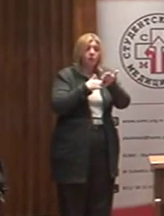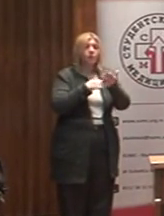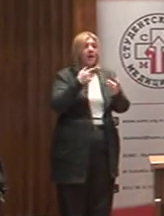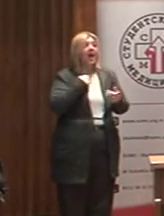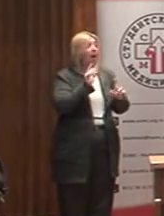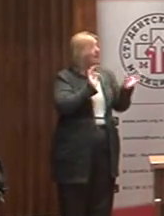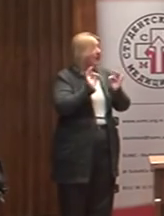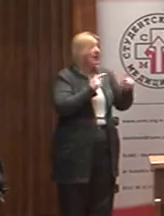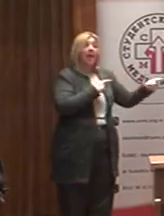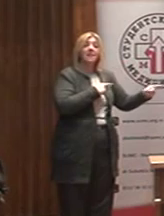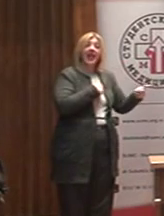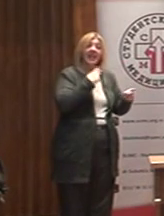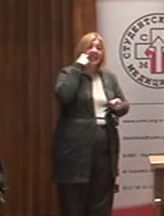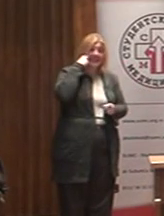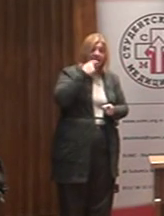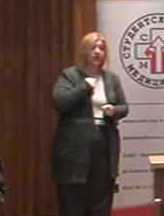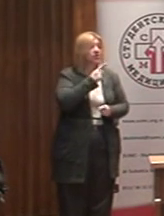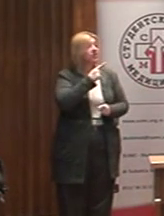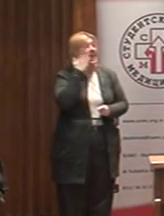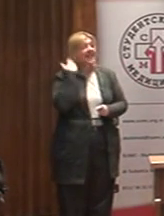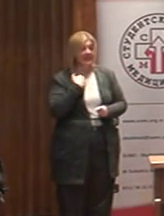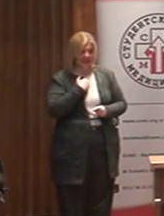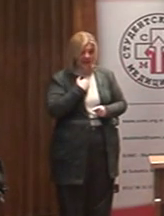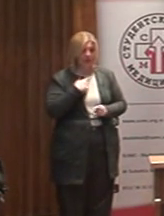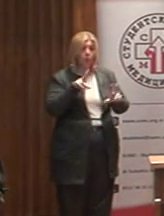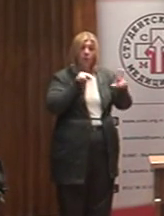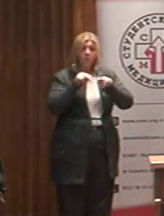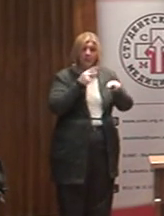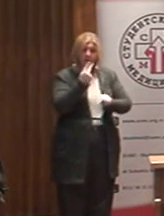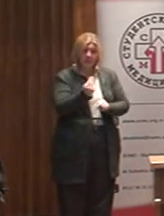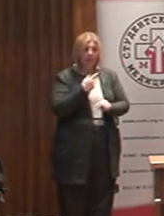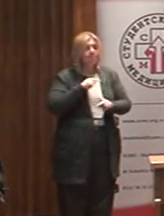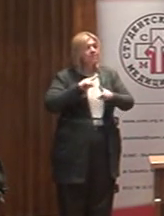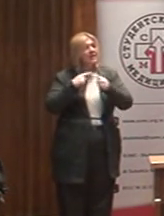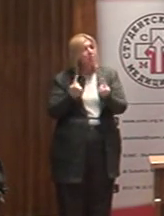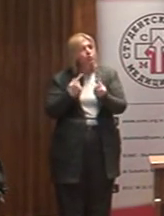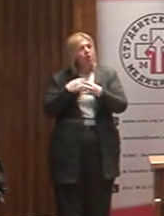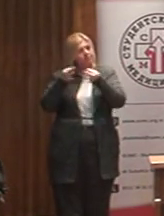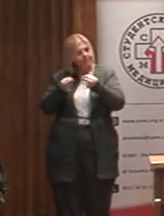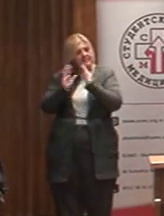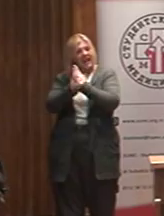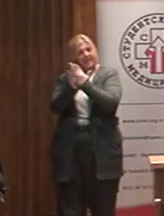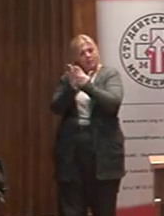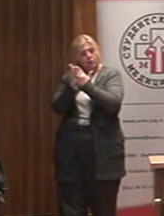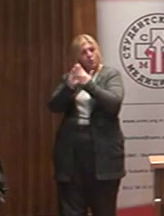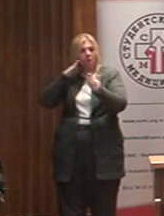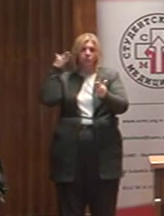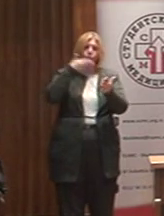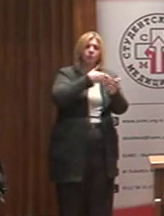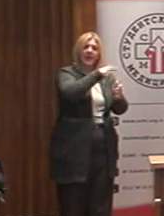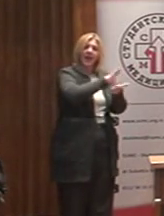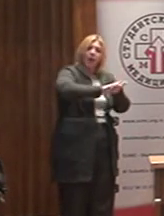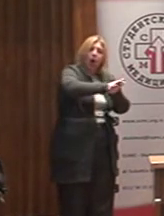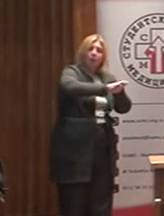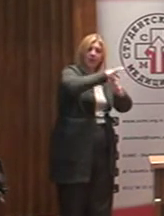Vesanka Žižić i Danica Jaslar. U Republici Srbiji, kao i u regionu, ne postoji adekvatna literatura koja se bavi ovom oblašću, tako da je ova